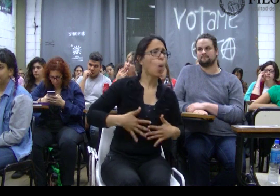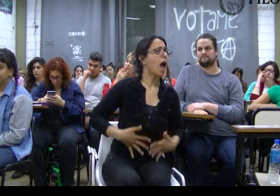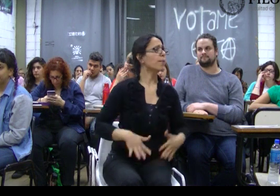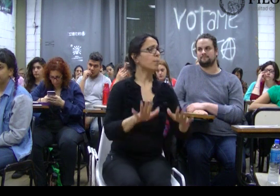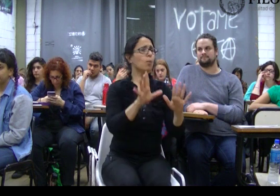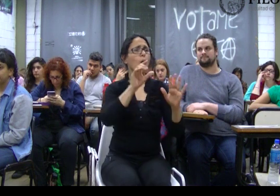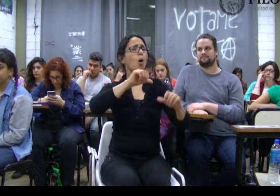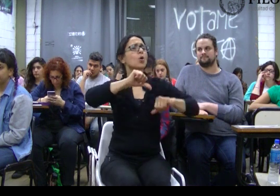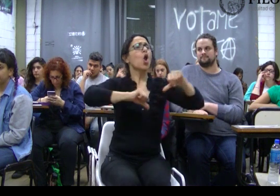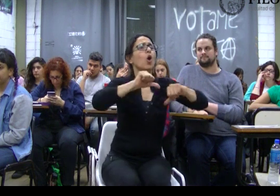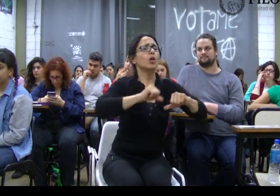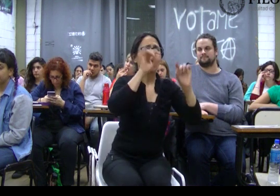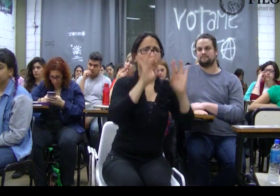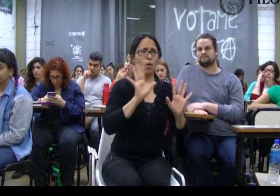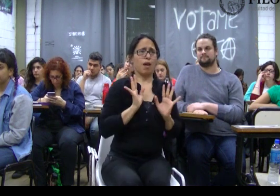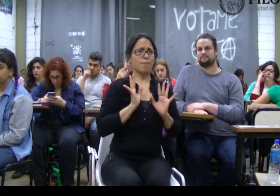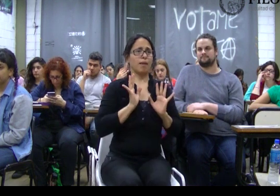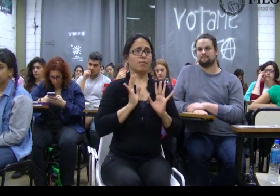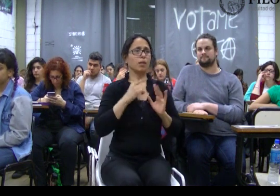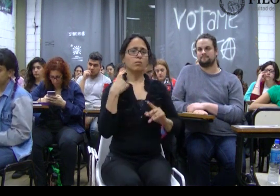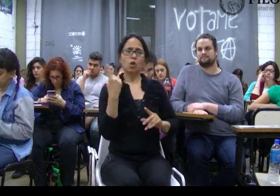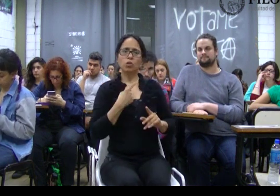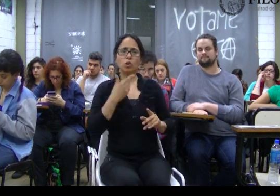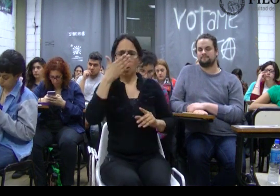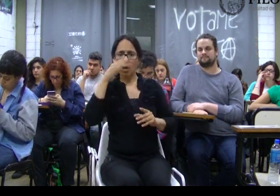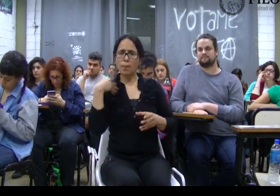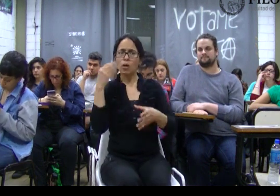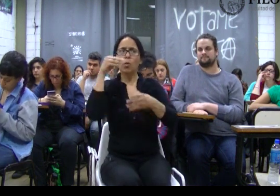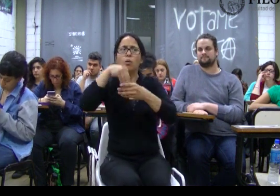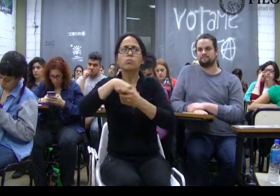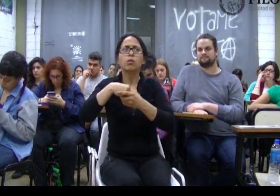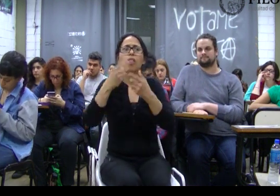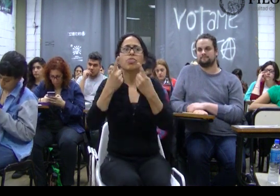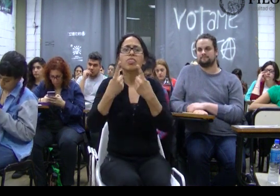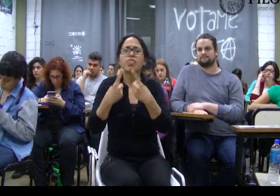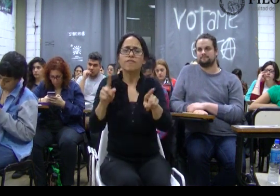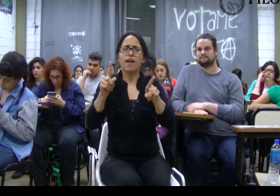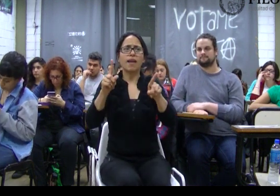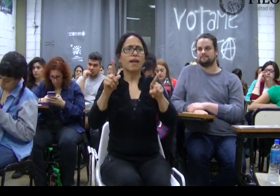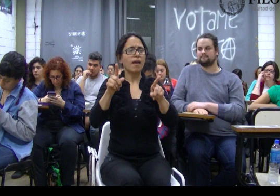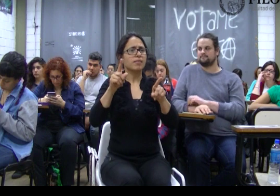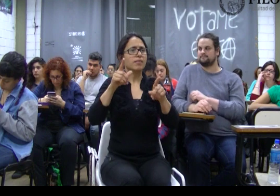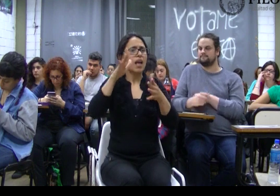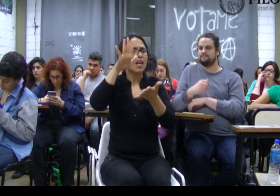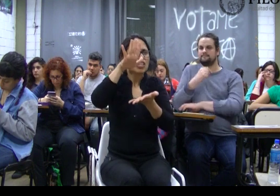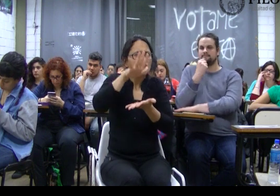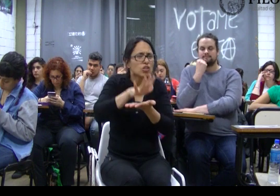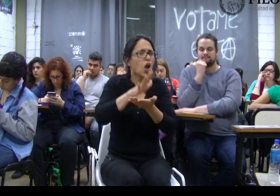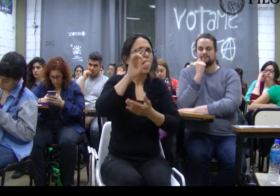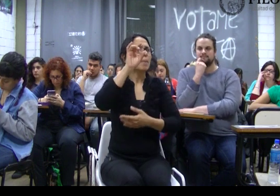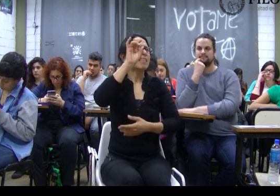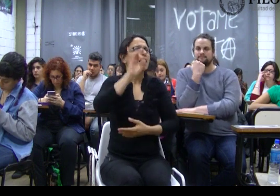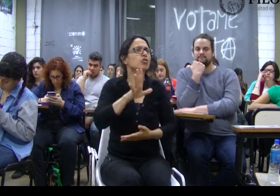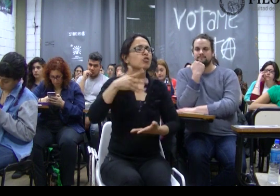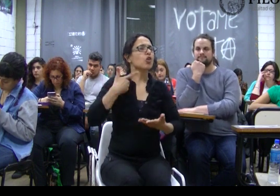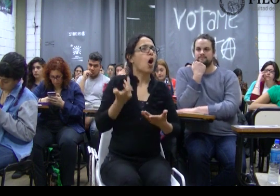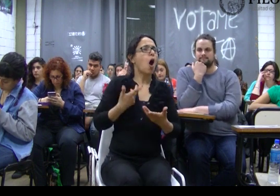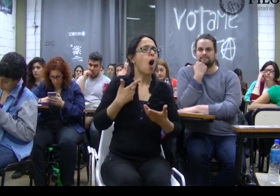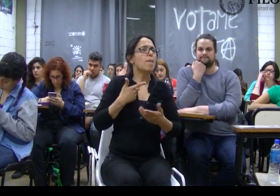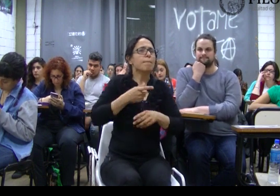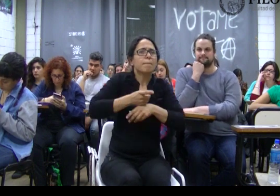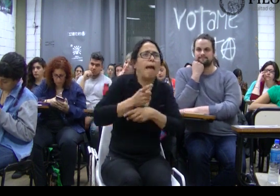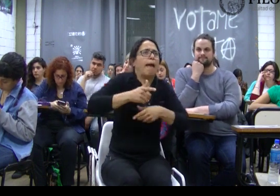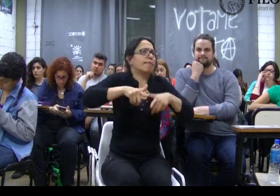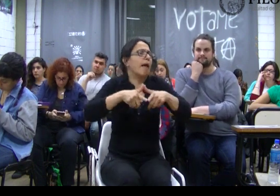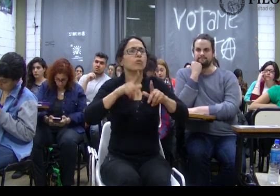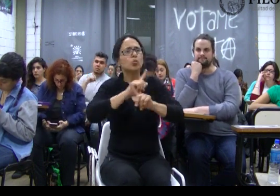integralidad, que no solo va a trabajar aspectos de la genitalidad, sino que abarca otras cuestiones,